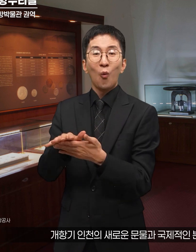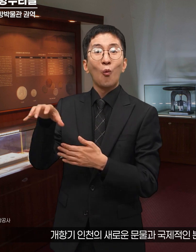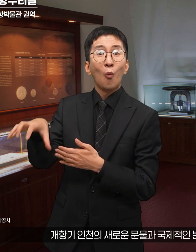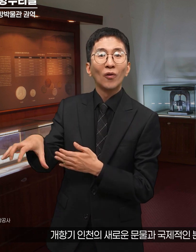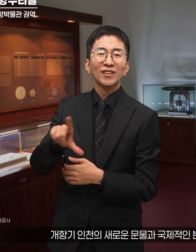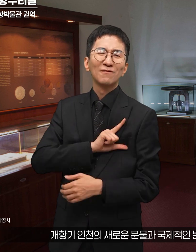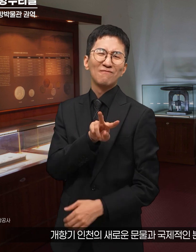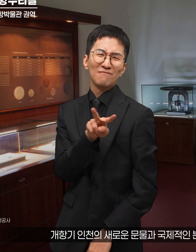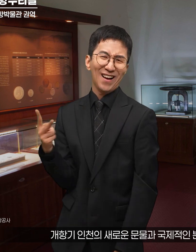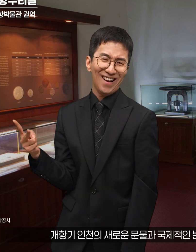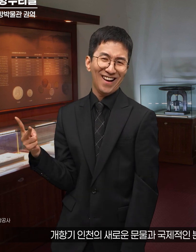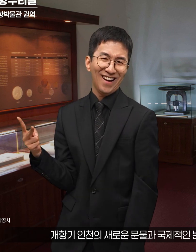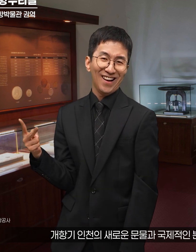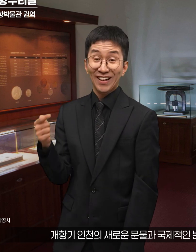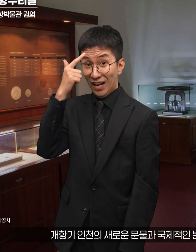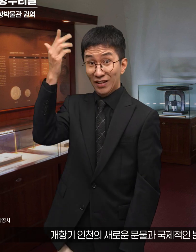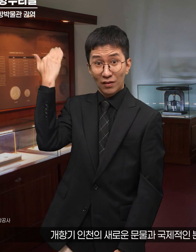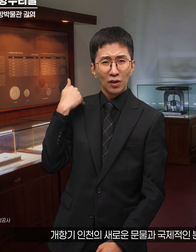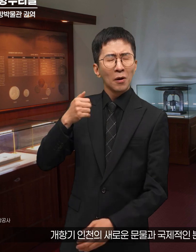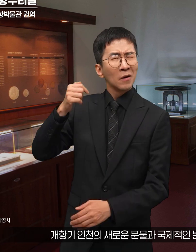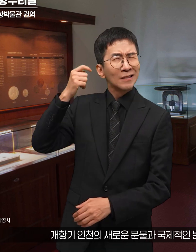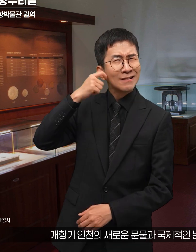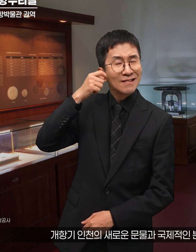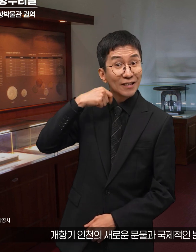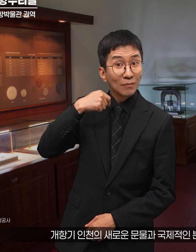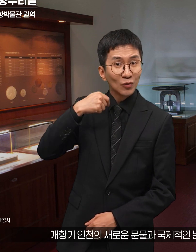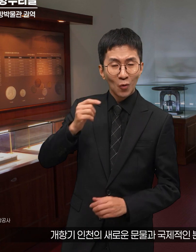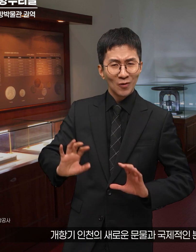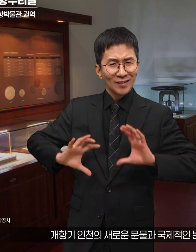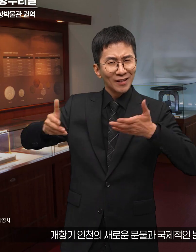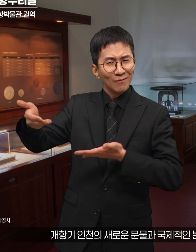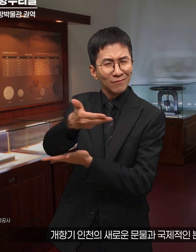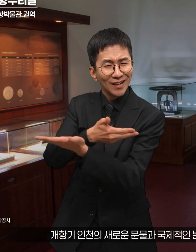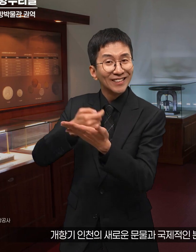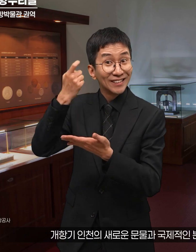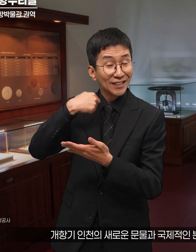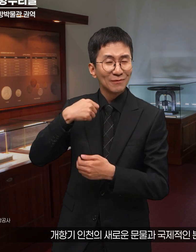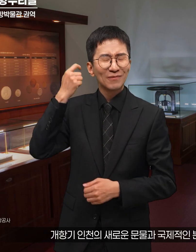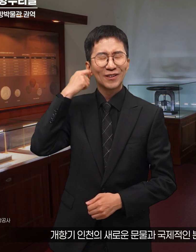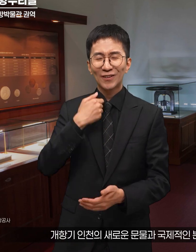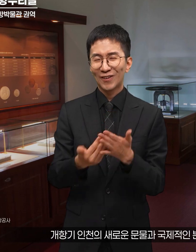개항기 인천의 새로운 문물과 국제적인 분위기를 느껴보시기 바랍니다.